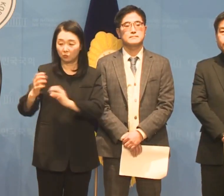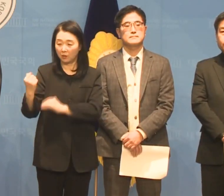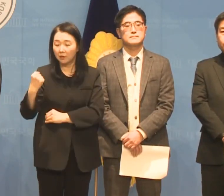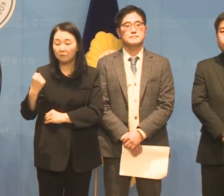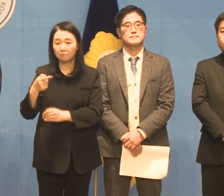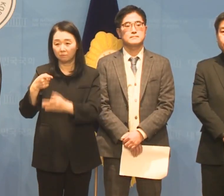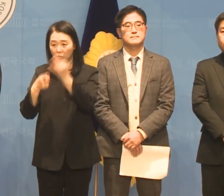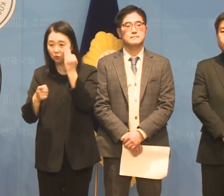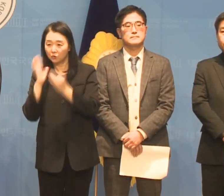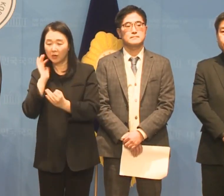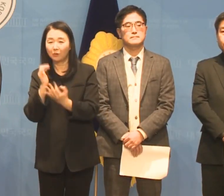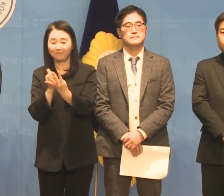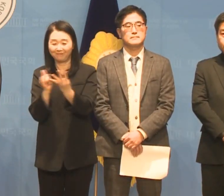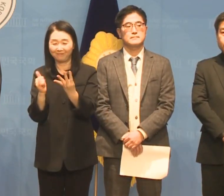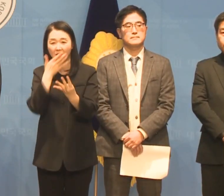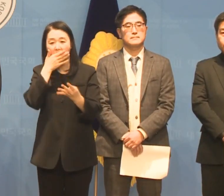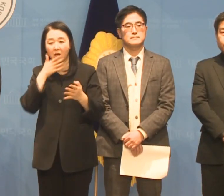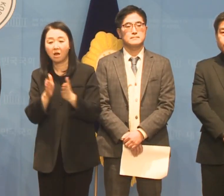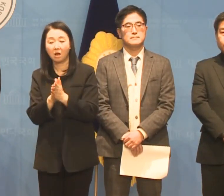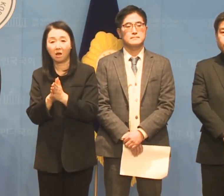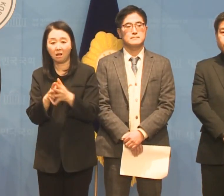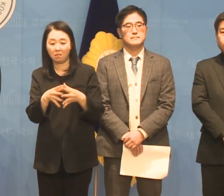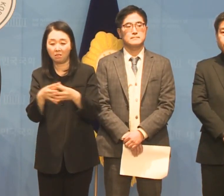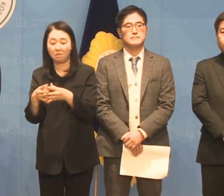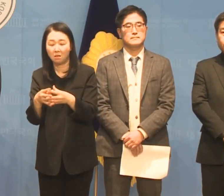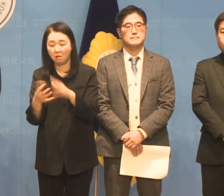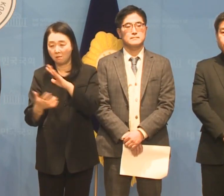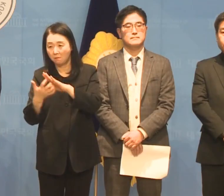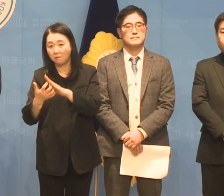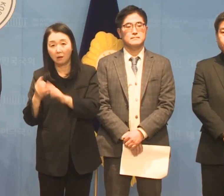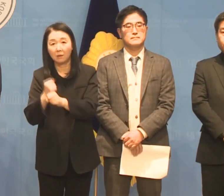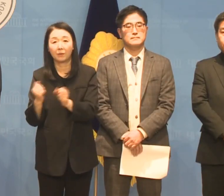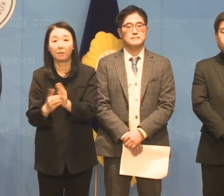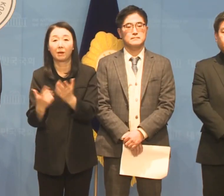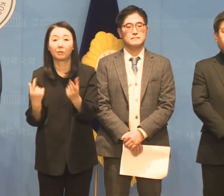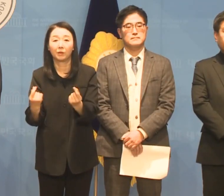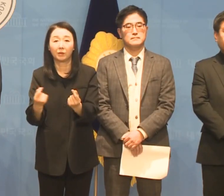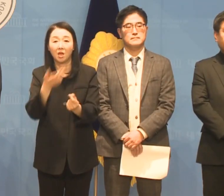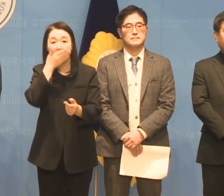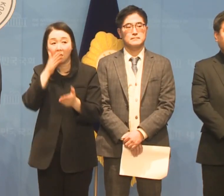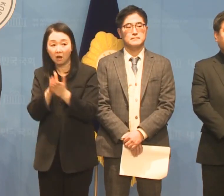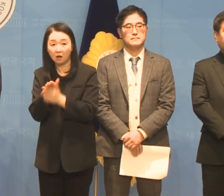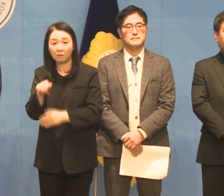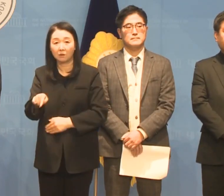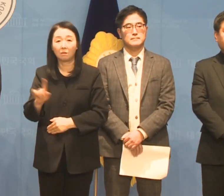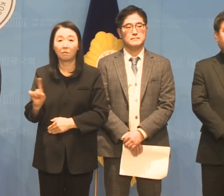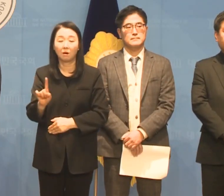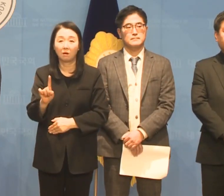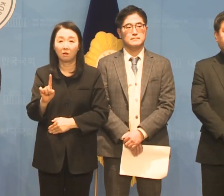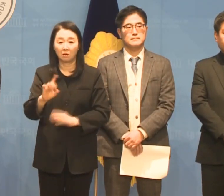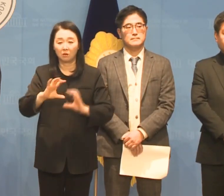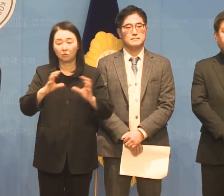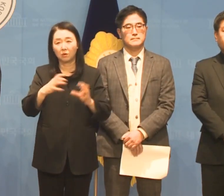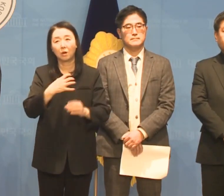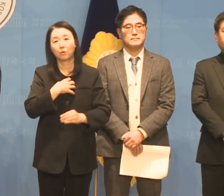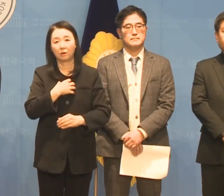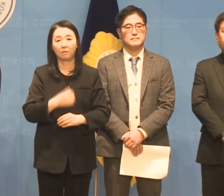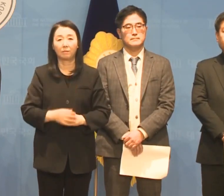윤석열 대통령이 만들어낸 정말 합작품이고 이 합작품은 대국가적